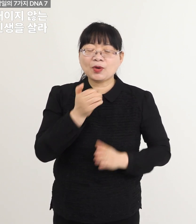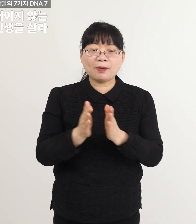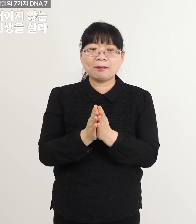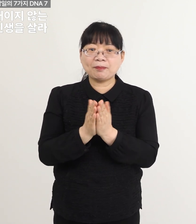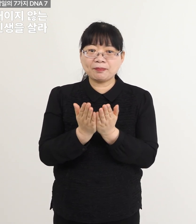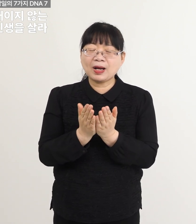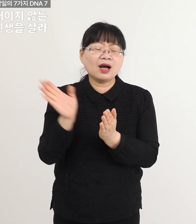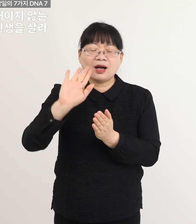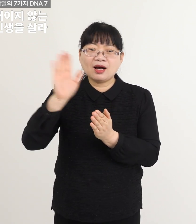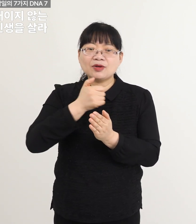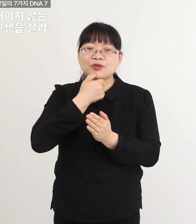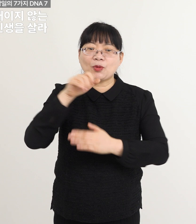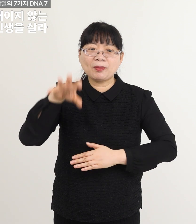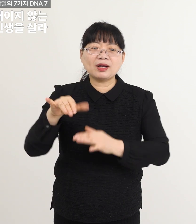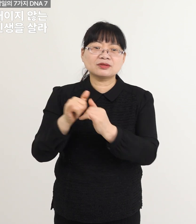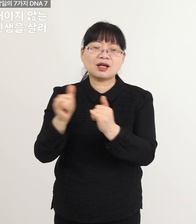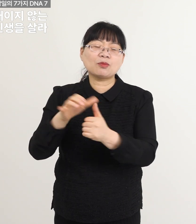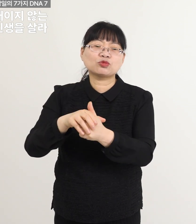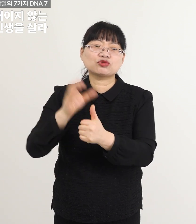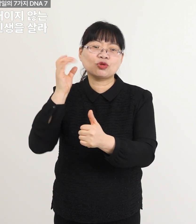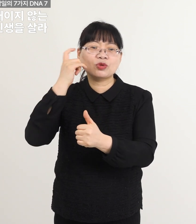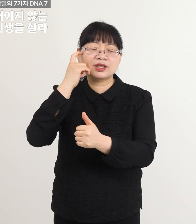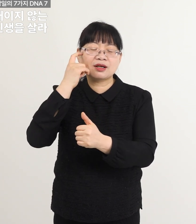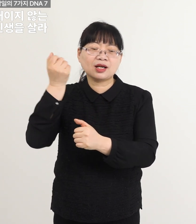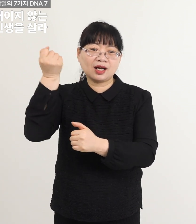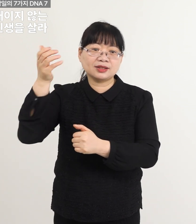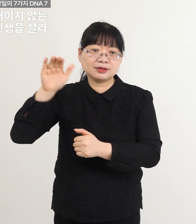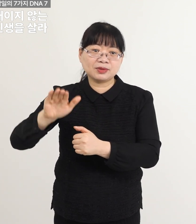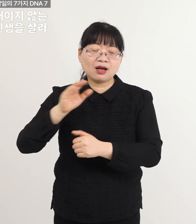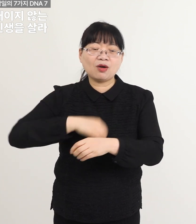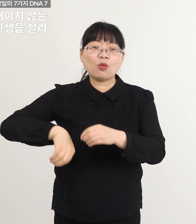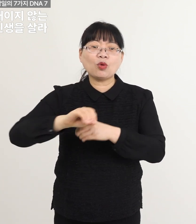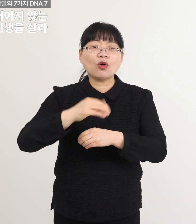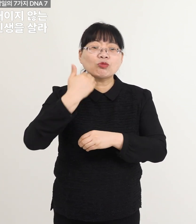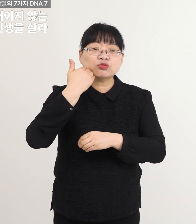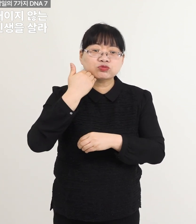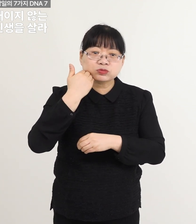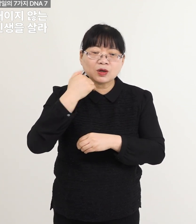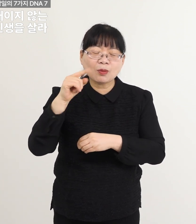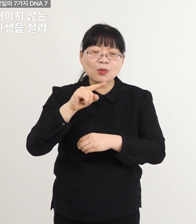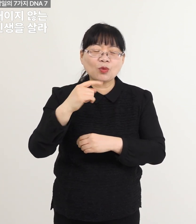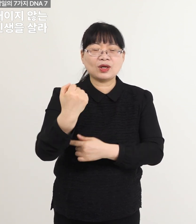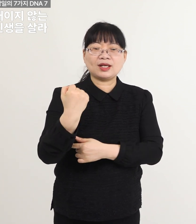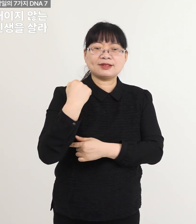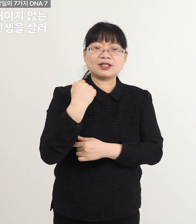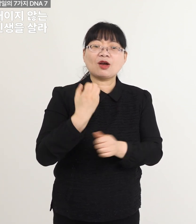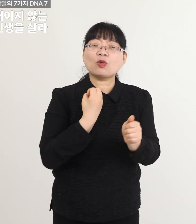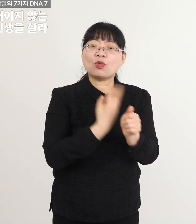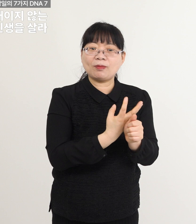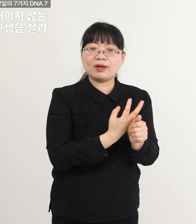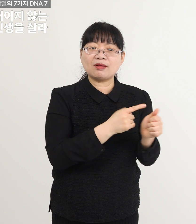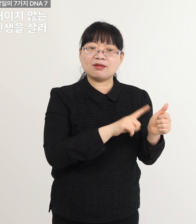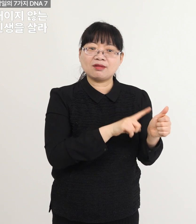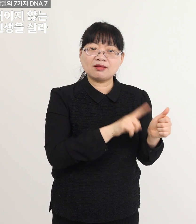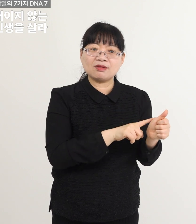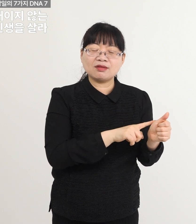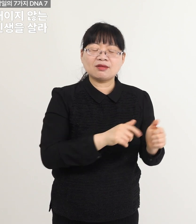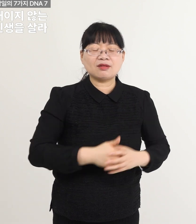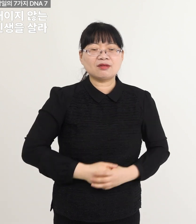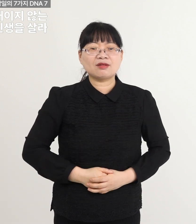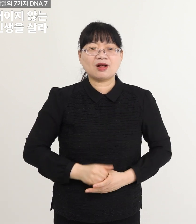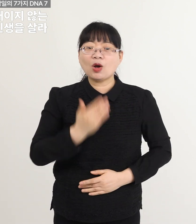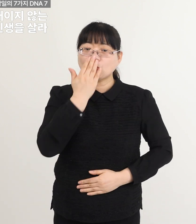로마 사람들은 풀어주려고 했어요. 근데 오히려 누가 더 강력하게 고발을 했죠?